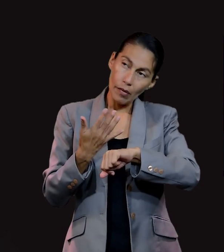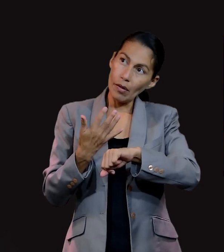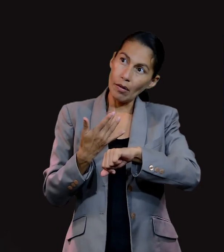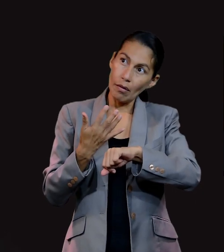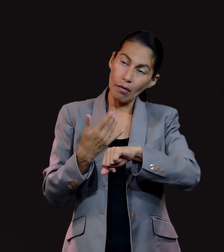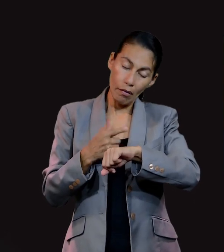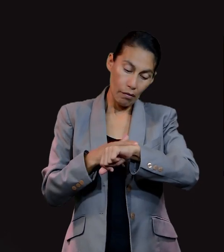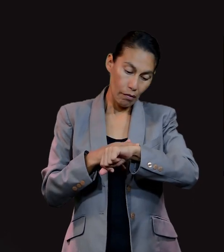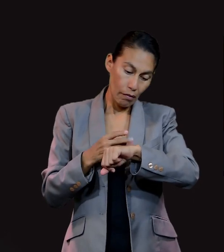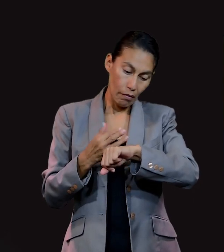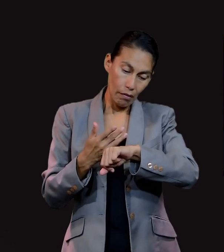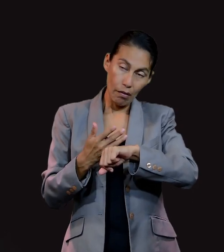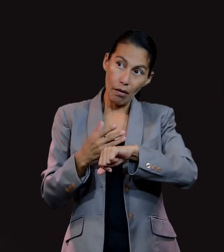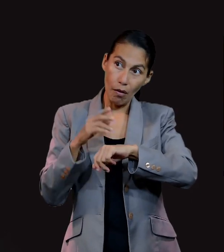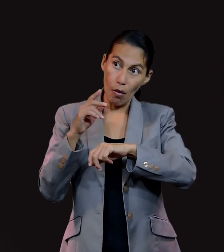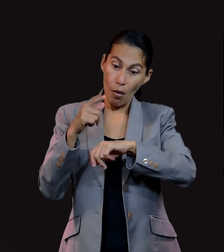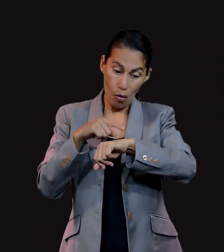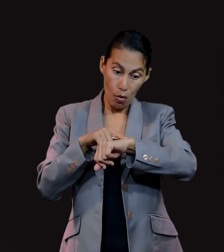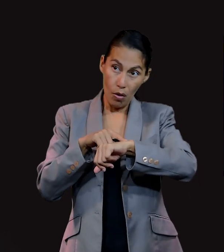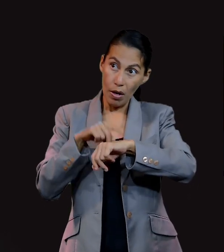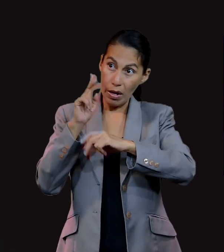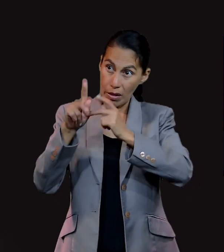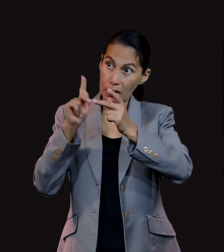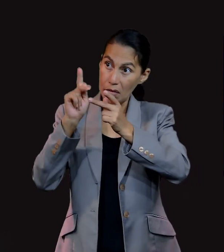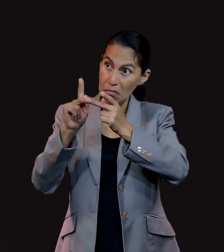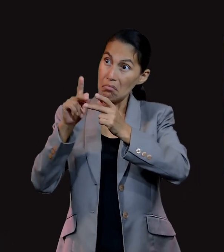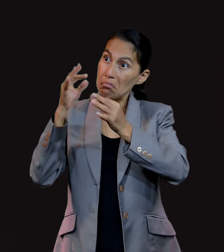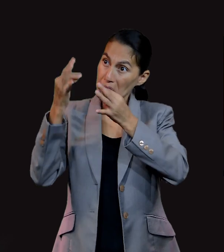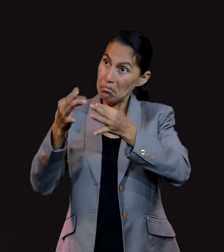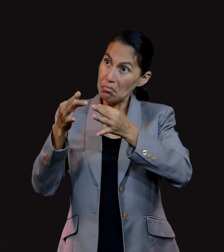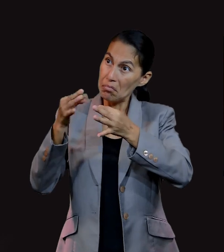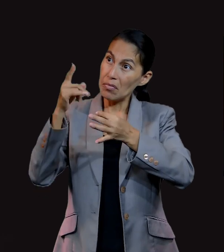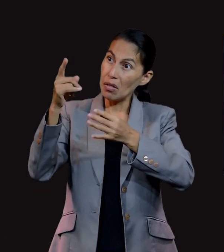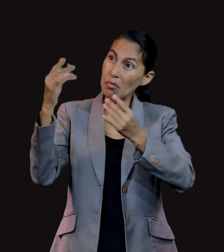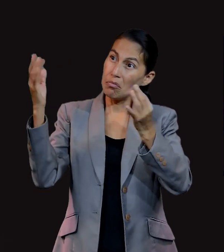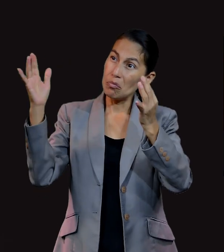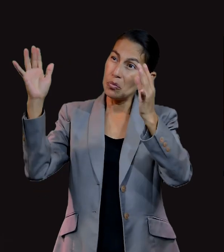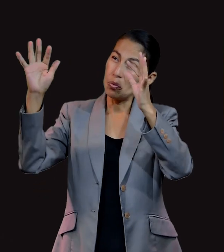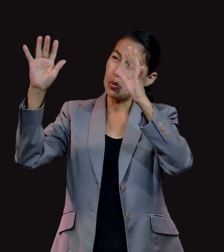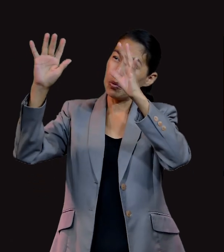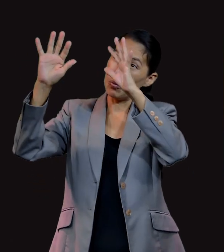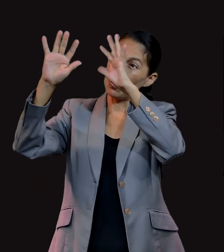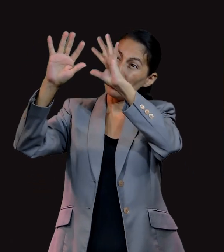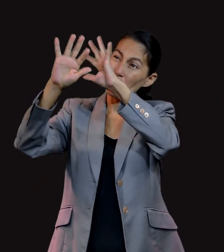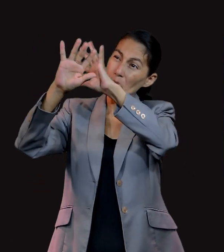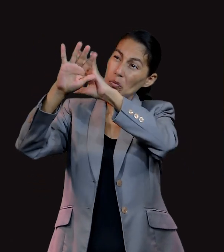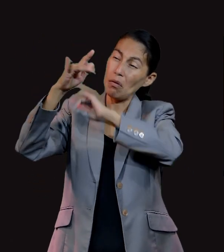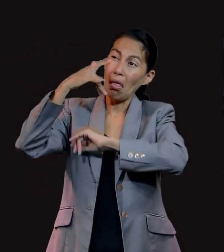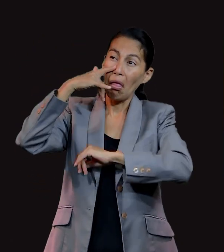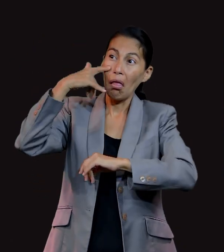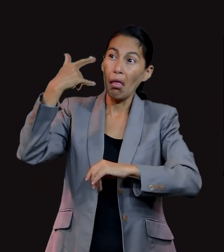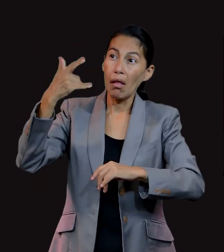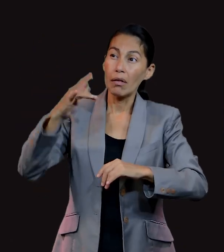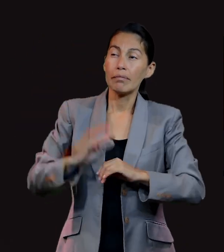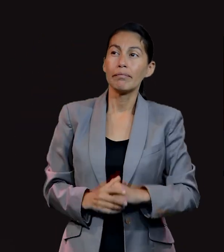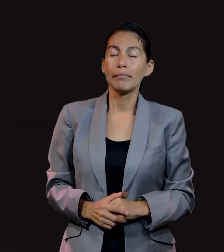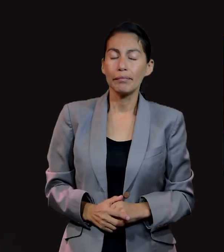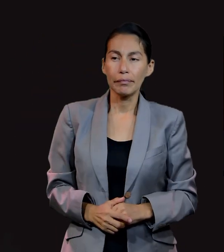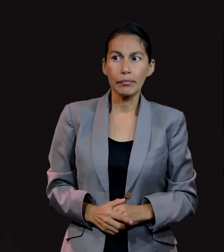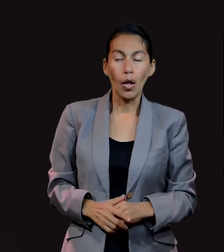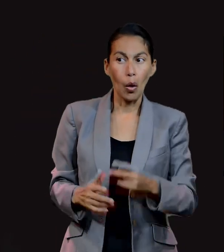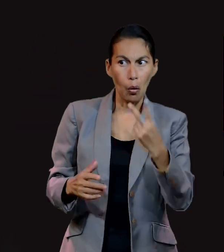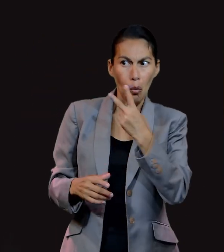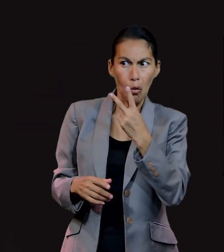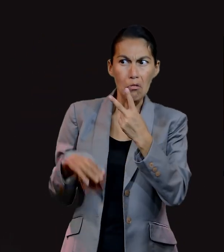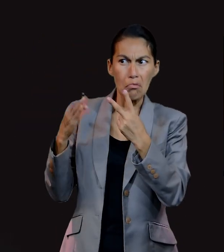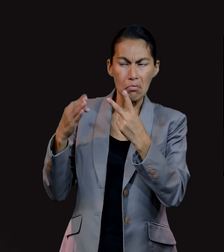demasiado solemne para mí y entonces dije Señor lo que mi esposa diga eso voy a hacer aunque en mis